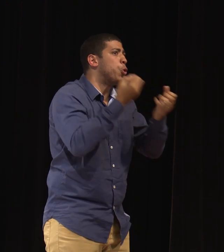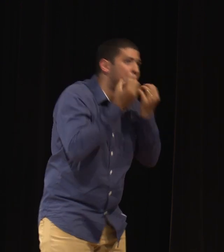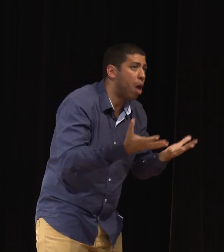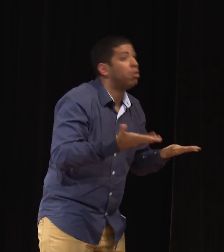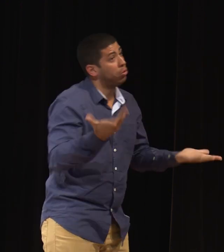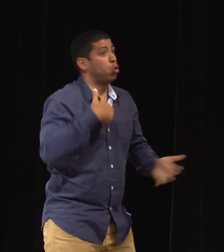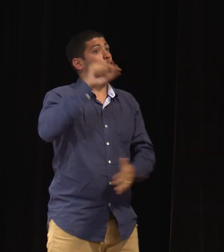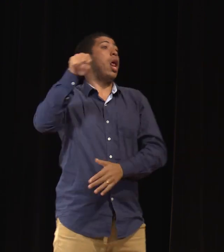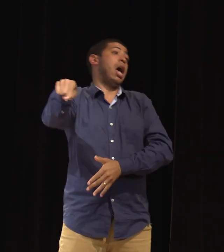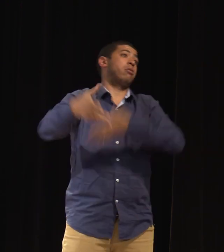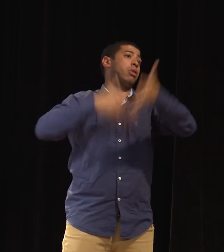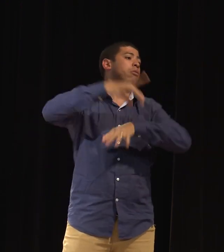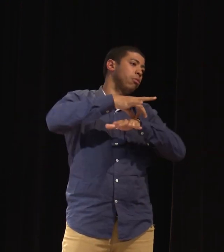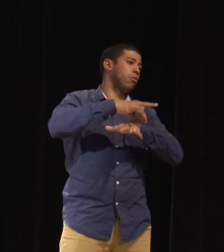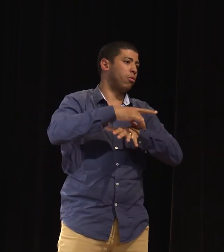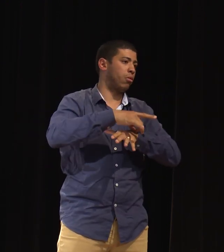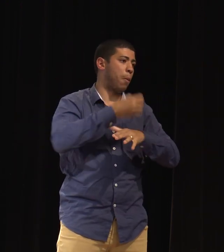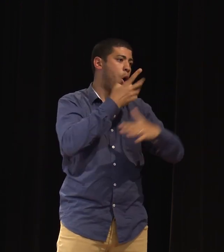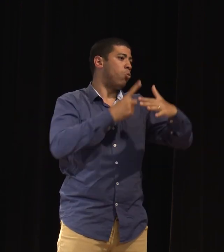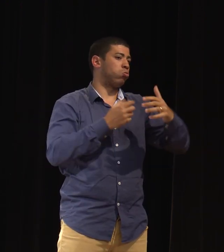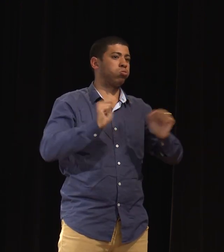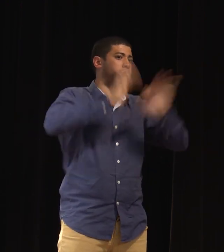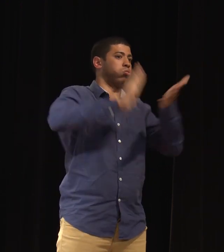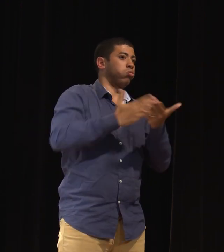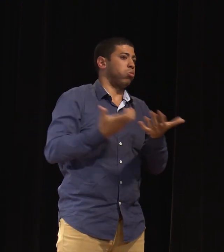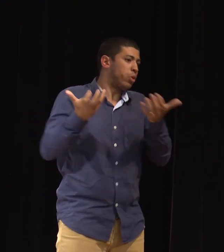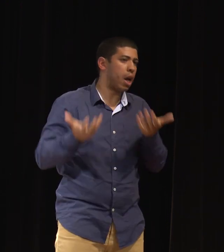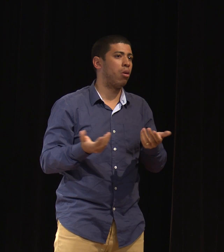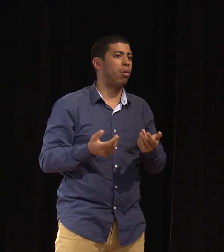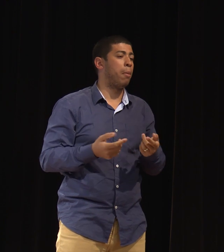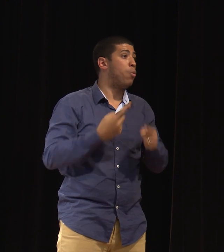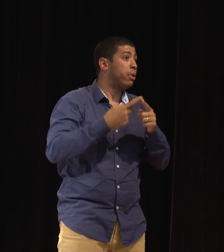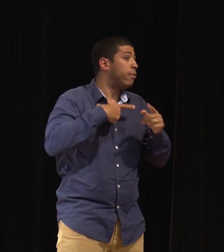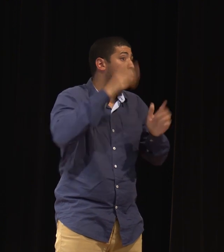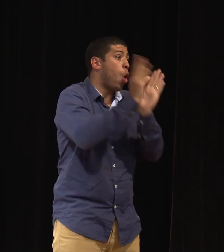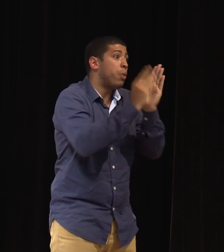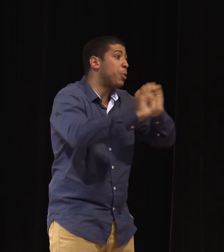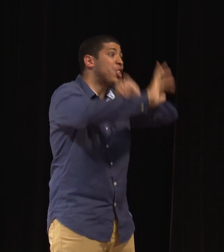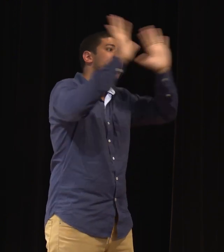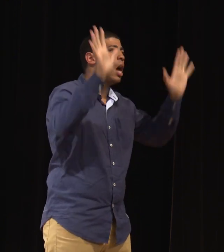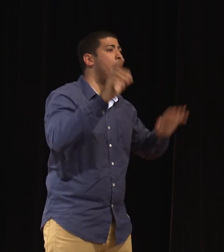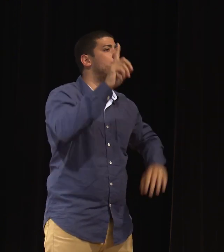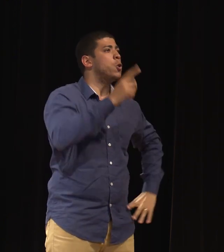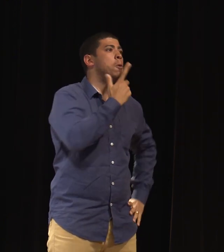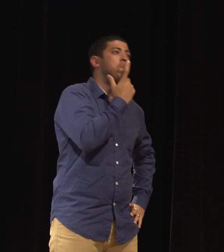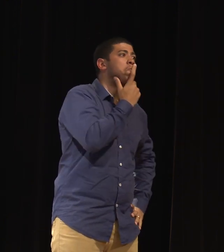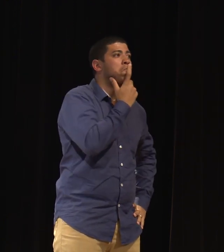essa intenção toda. Então, eu prefiro a pessoa intérprete podendo traduzir, porque o contexto é muito mais